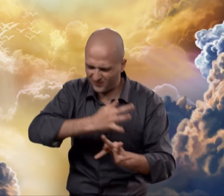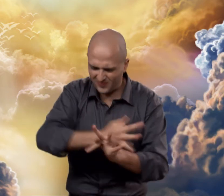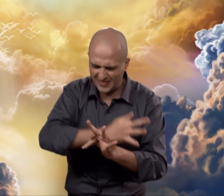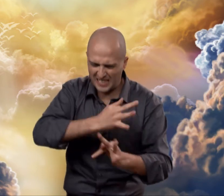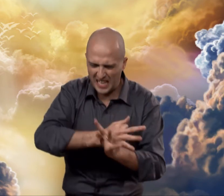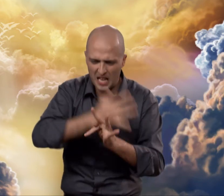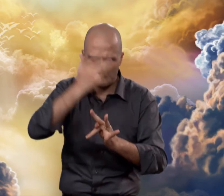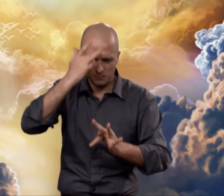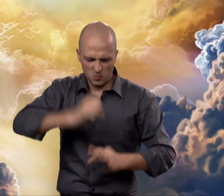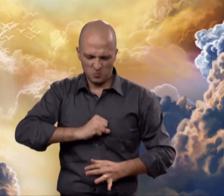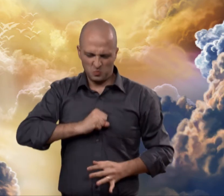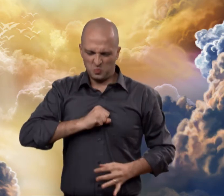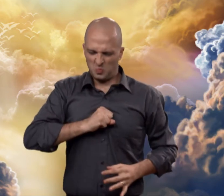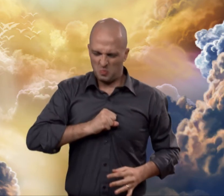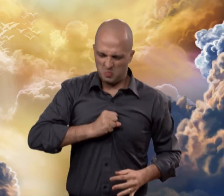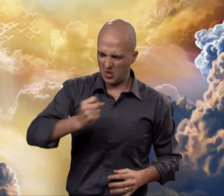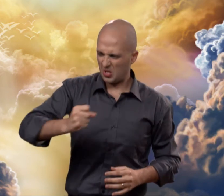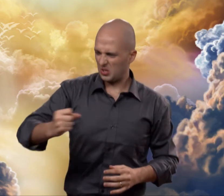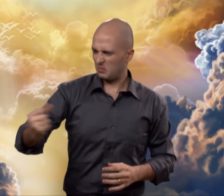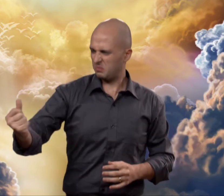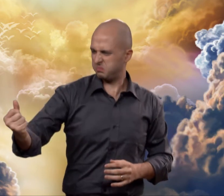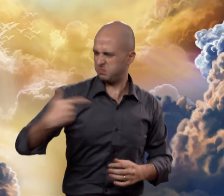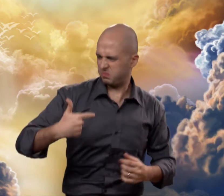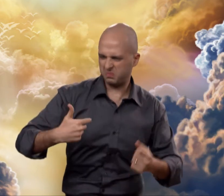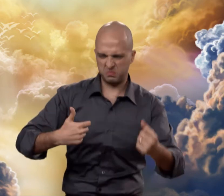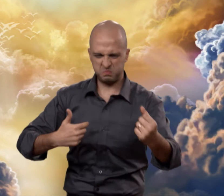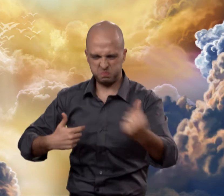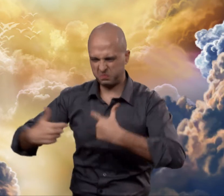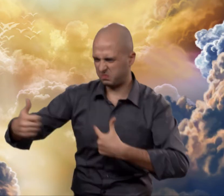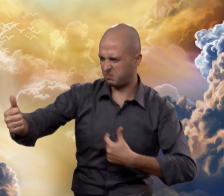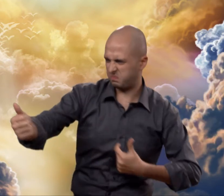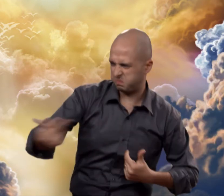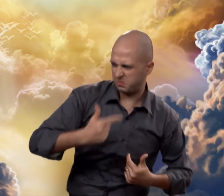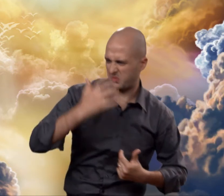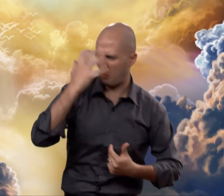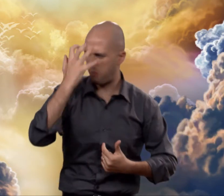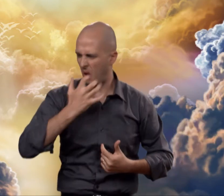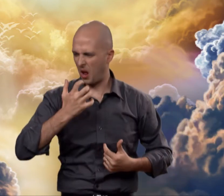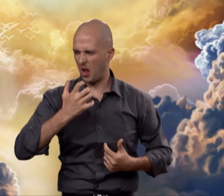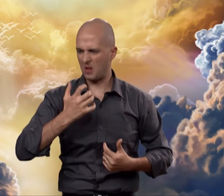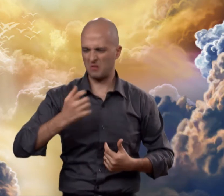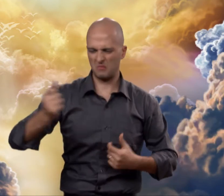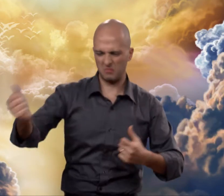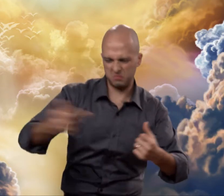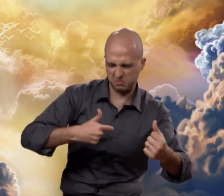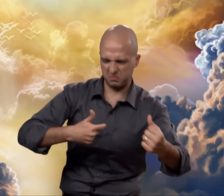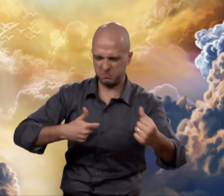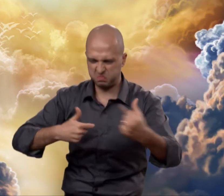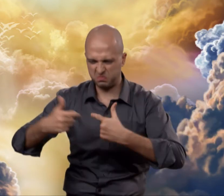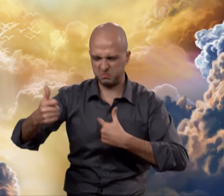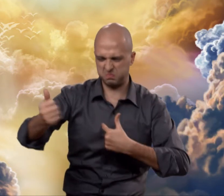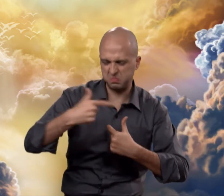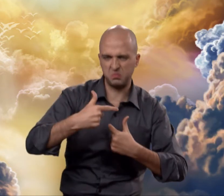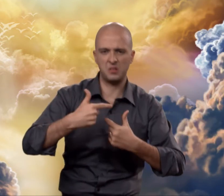Deus para todo sempre. Nesta vida podemos apenas começar a compreender o maravilhoso tema da